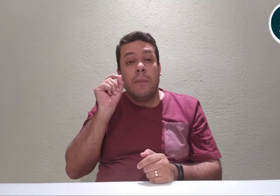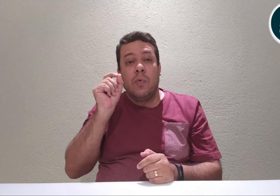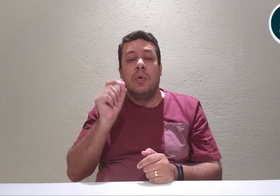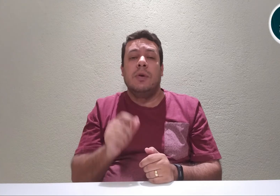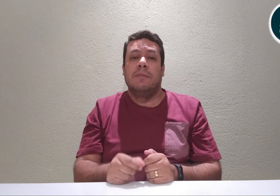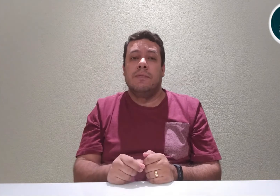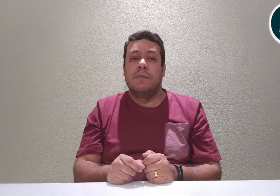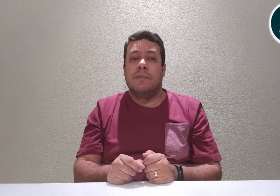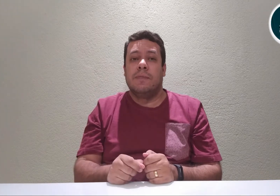E o que isso significa?